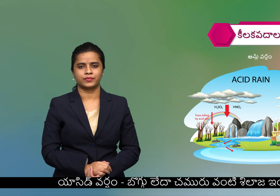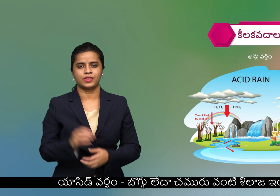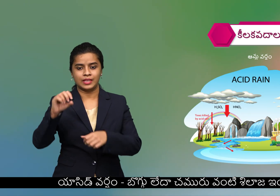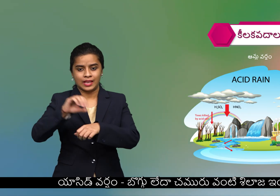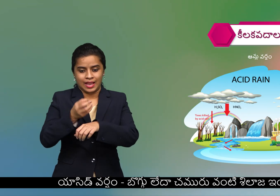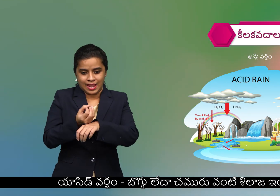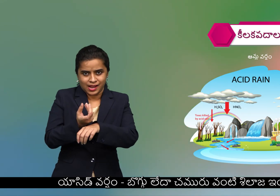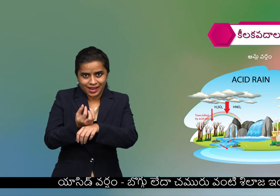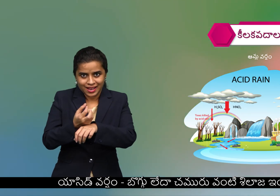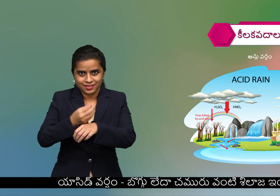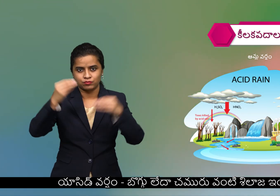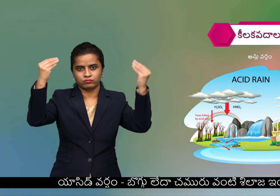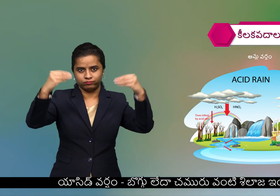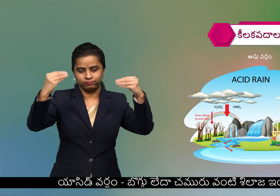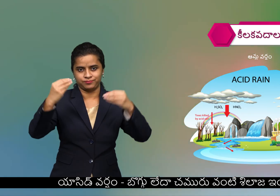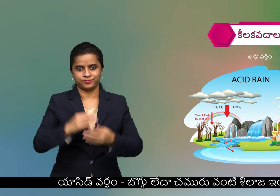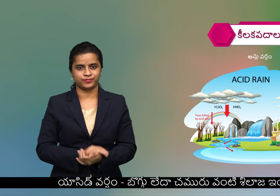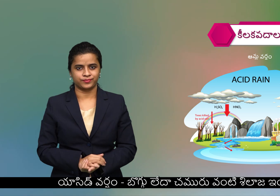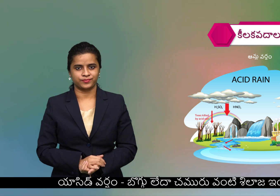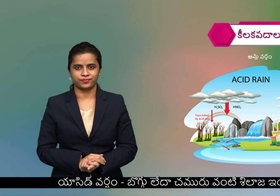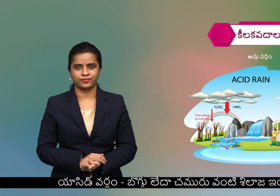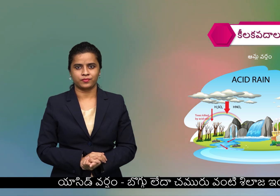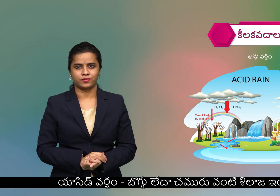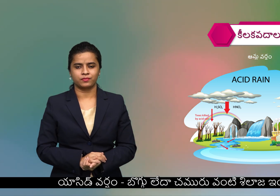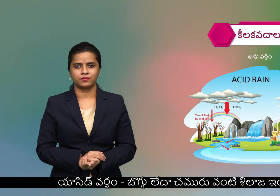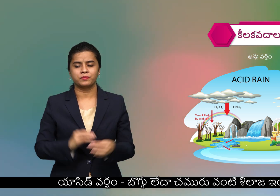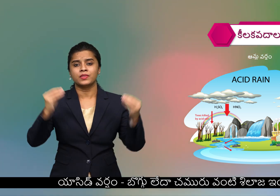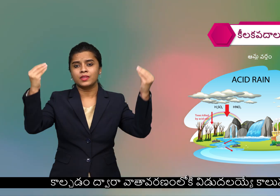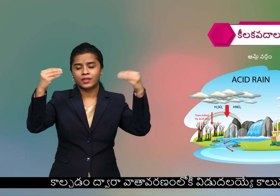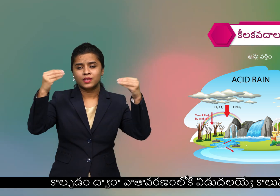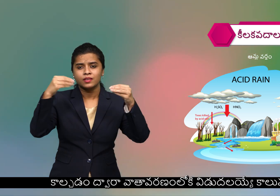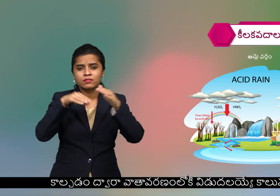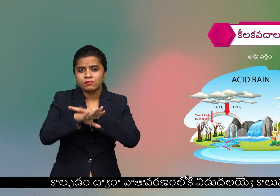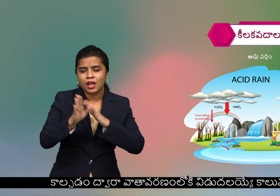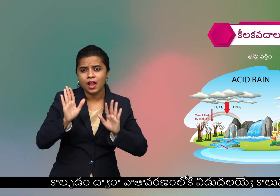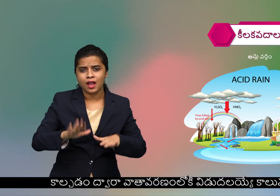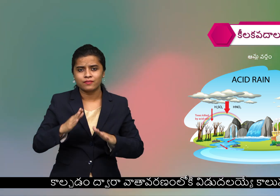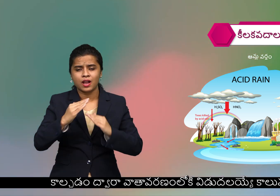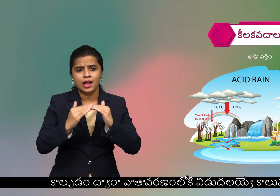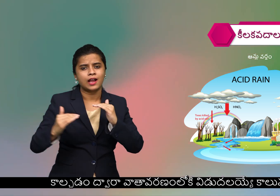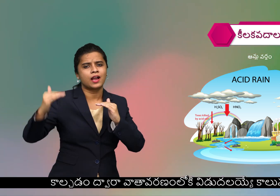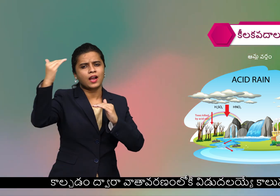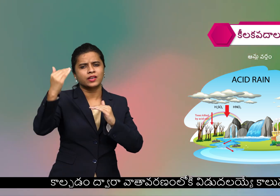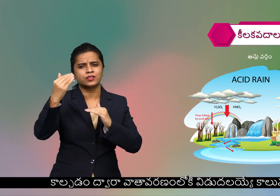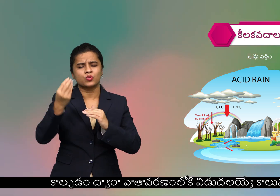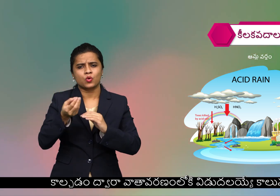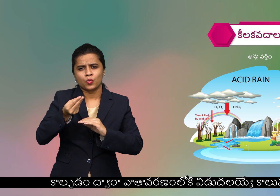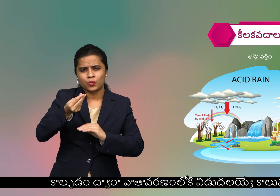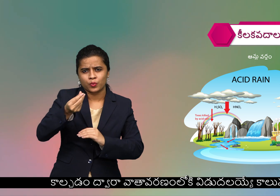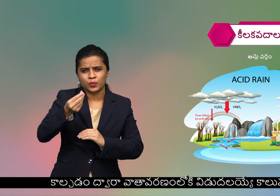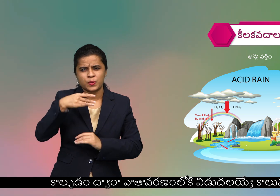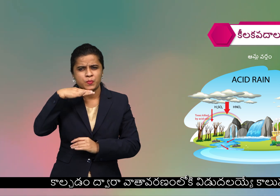యాసిడ్ వర్షం, బొగ్గు లేదా చమురు వంటి శిలాజ ఇంధనాలను కాల్చడం ద్వారా వాతావరణంలోకి